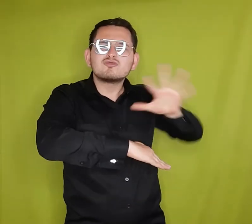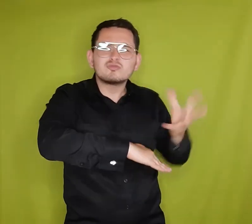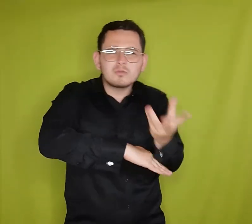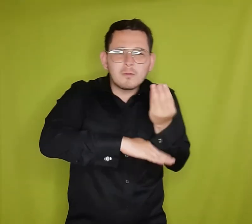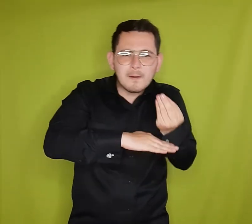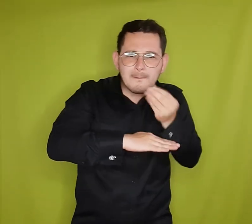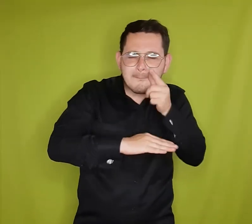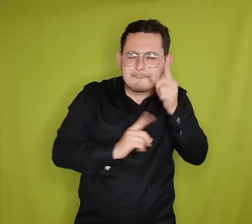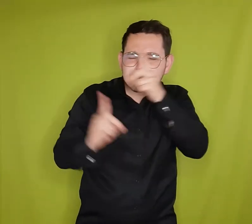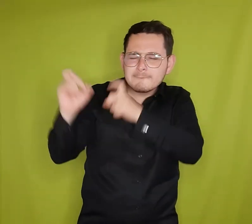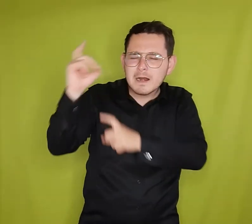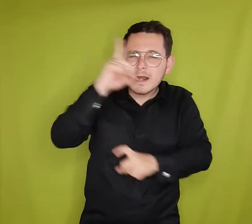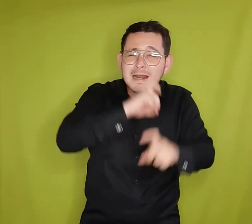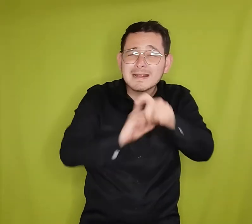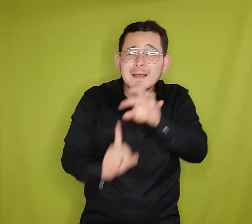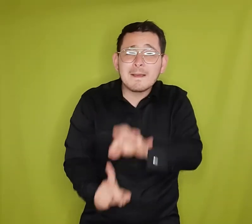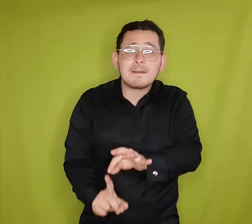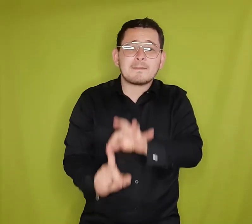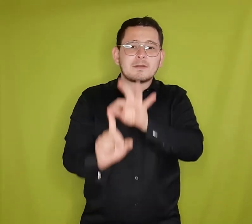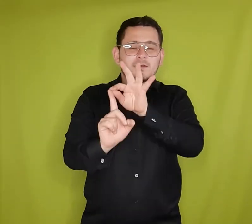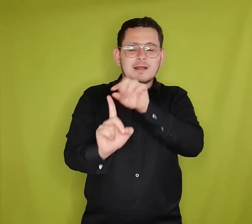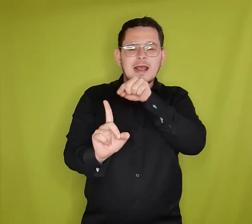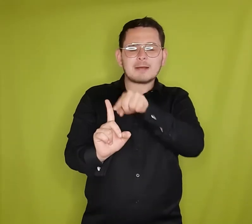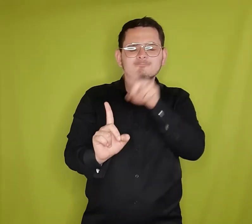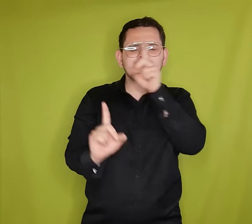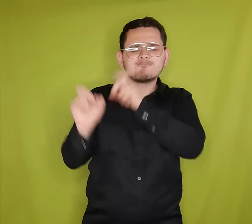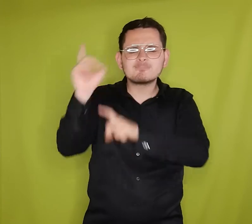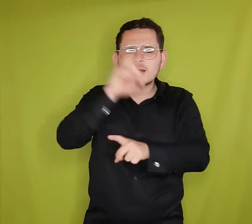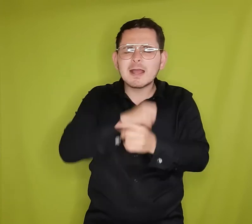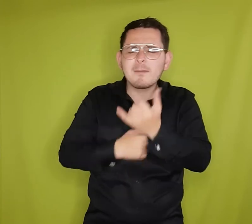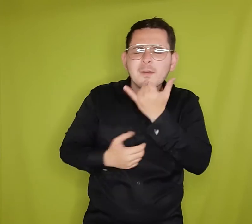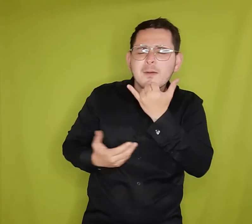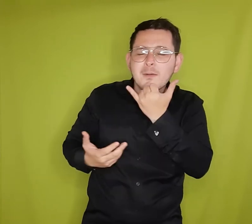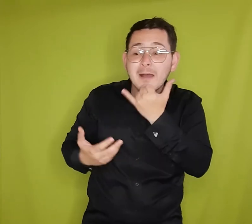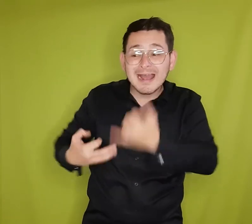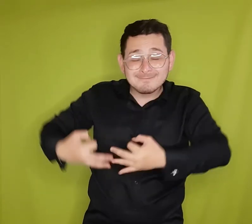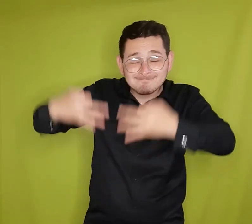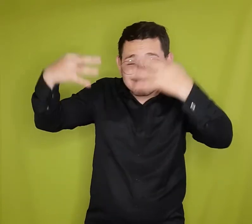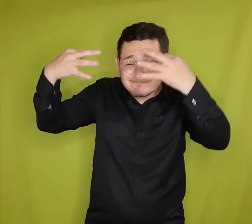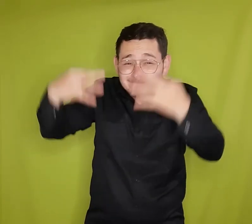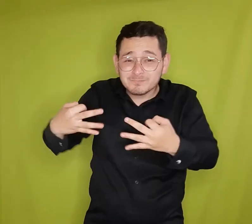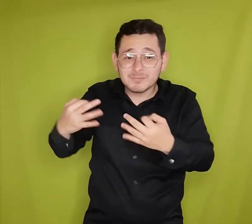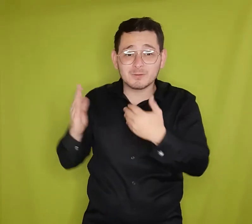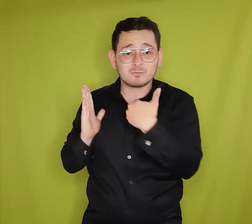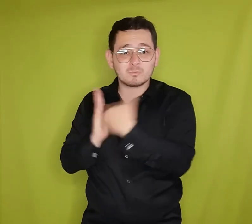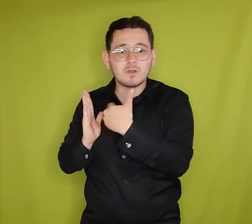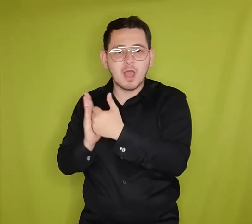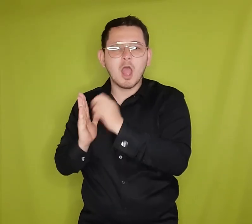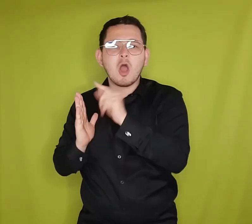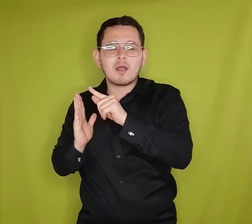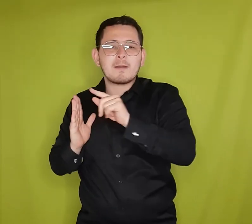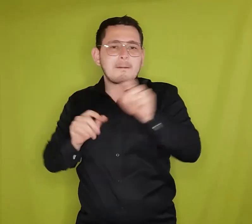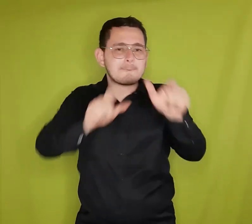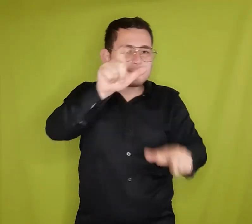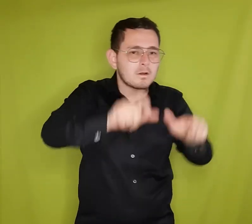específico y de esta manera poder dar a conocer efectivamente cuál fue la causa de fallecimiento de la niña.